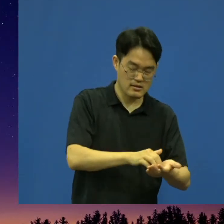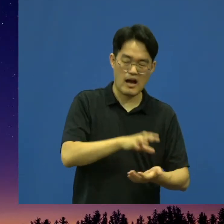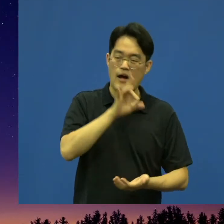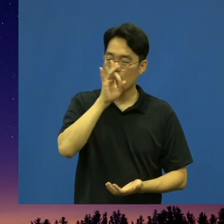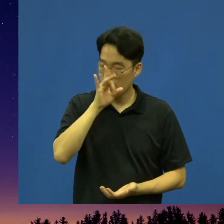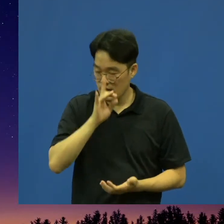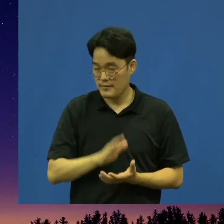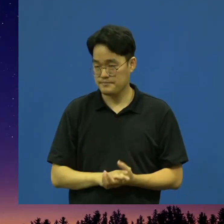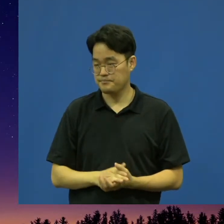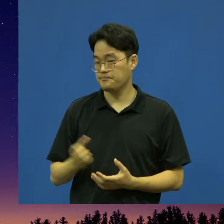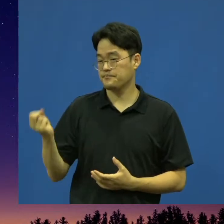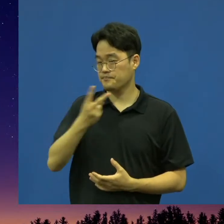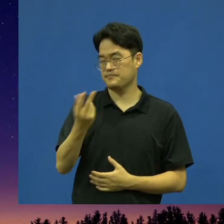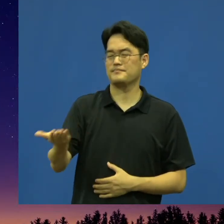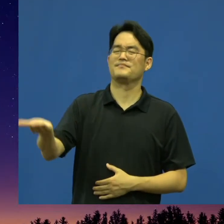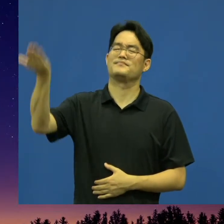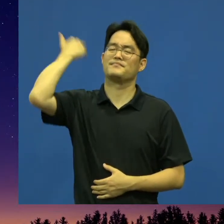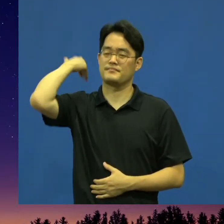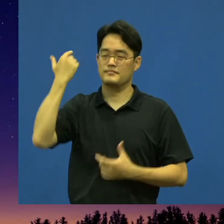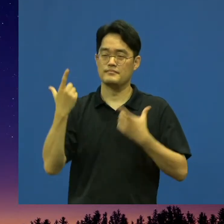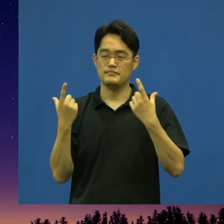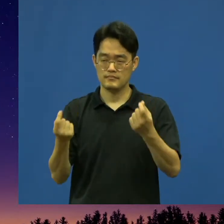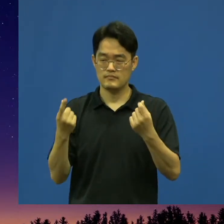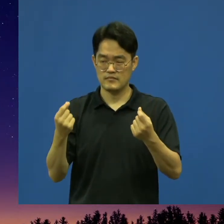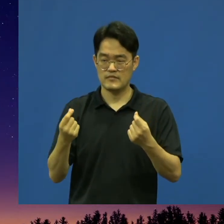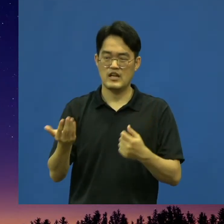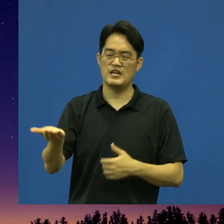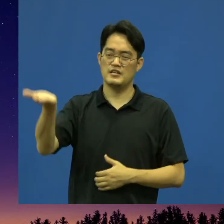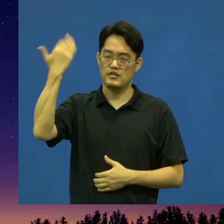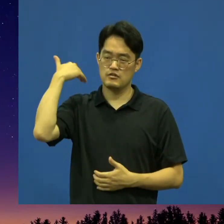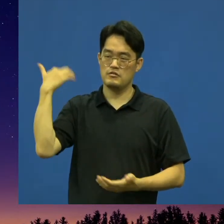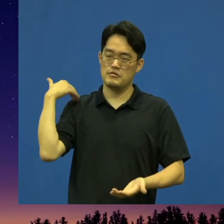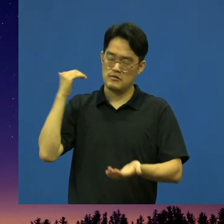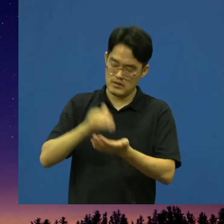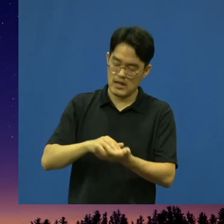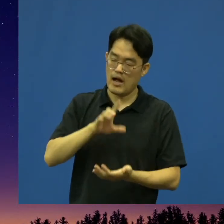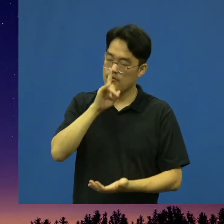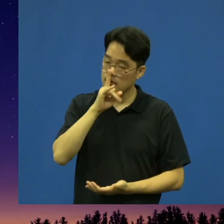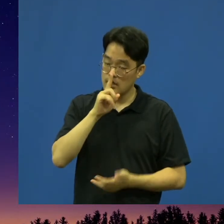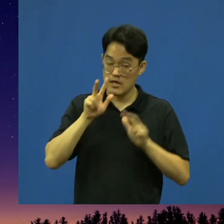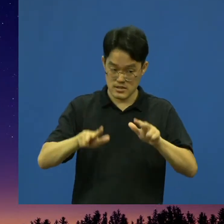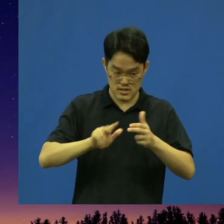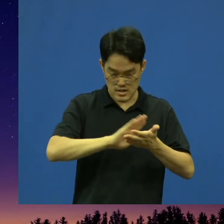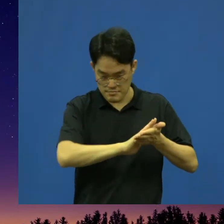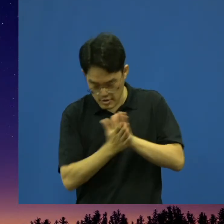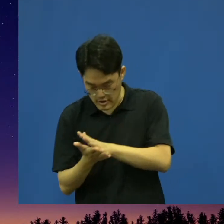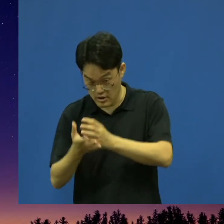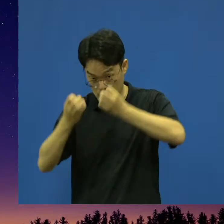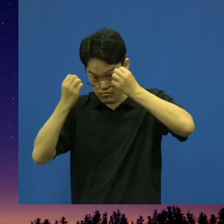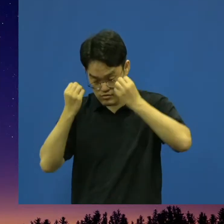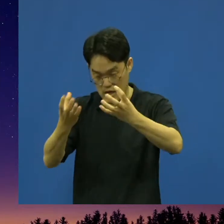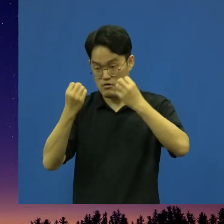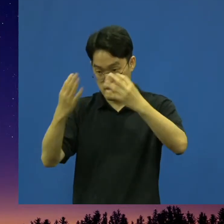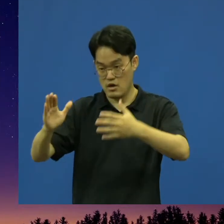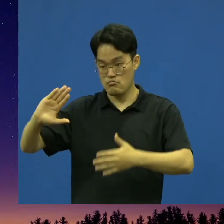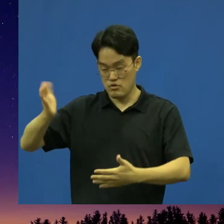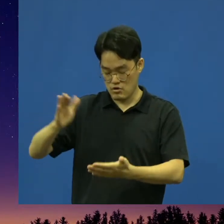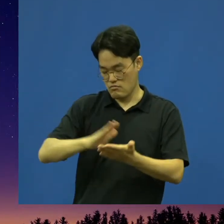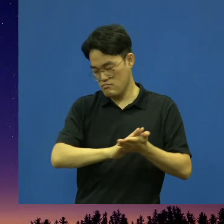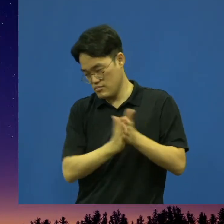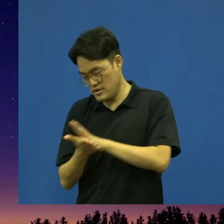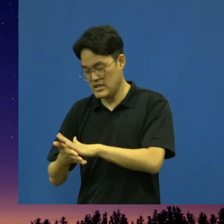다시는 이전 같은 모양으로 돌아갈 수 없다. 변화되고 새로워지고 달라져야